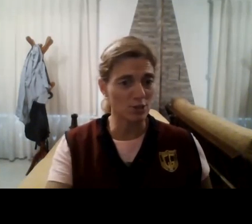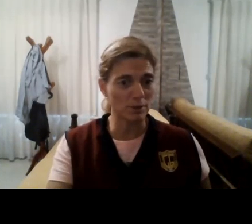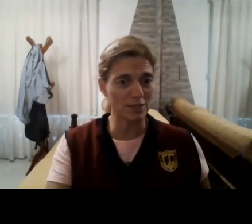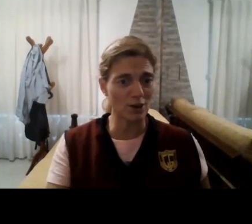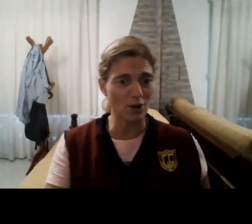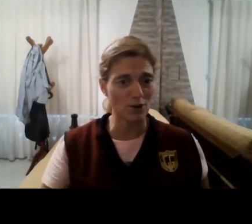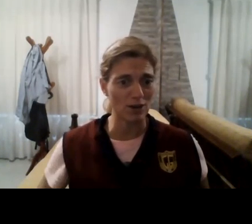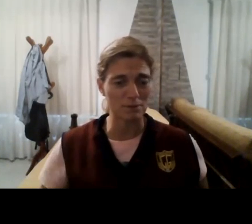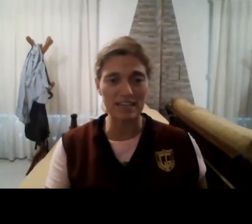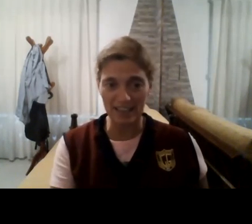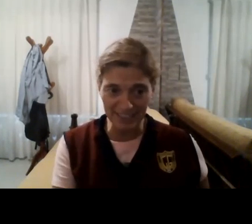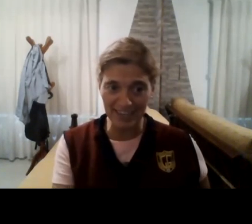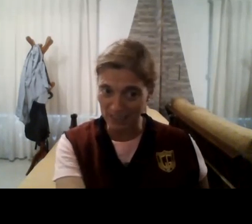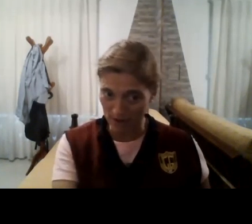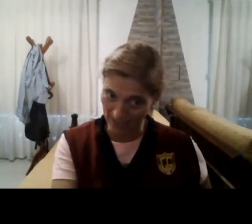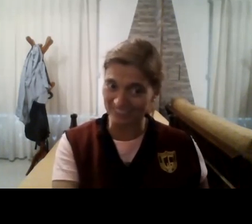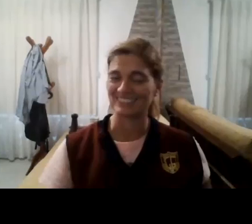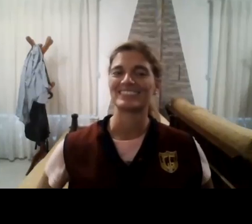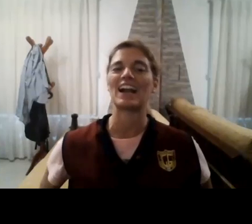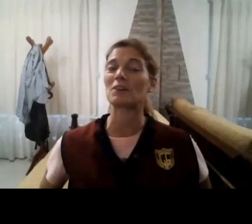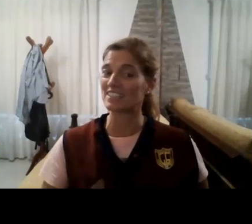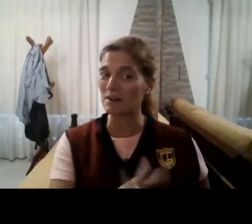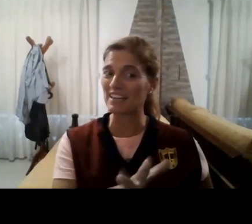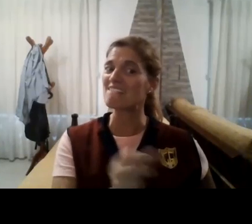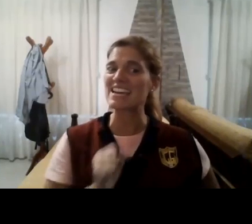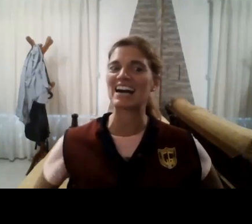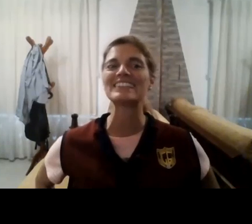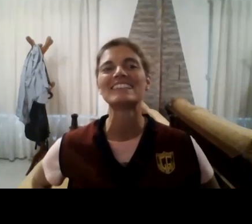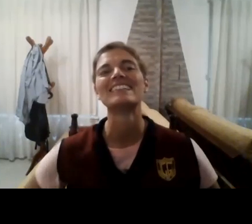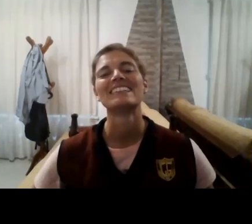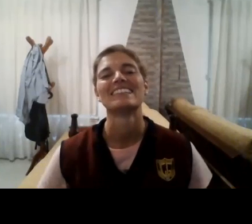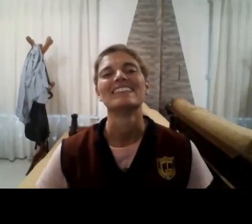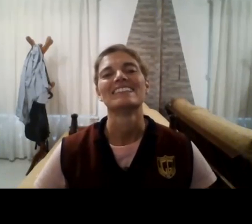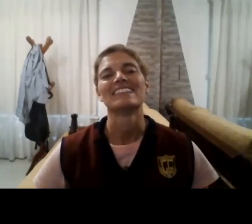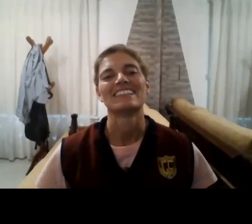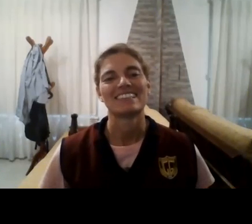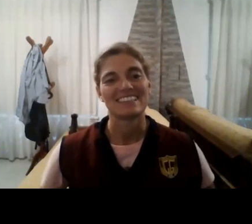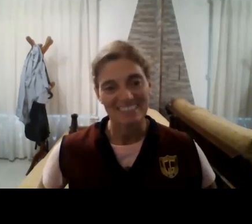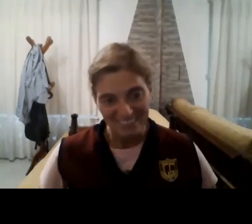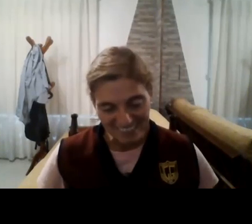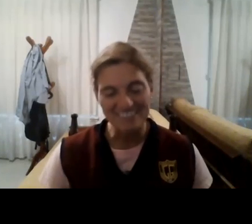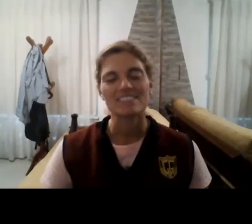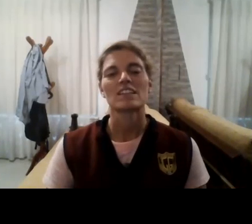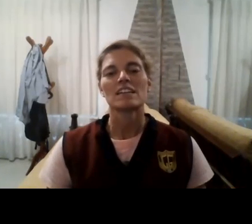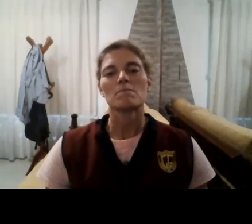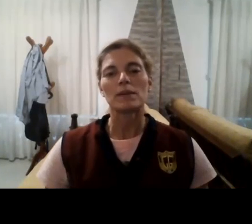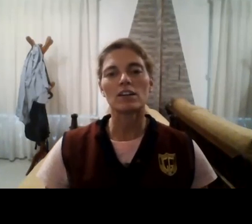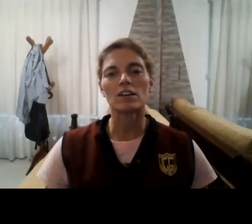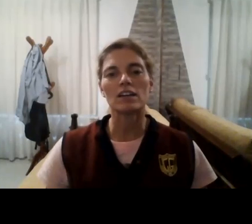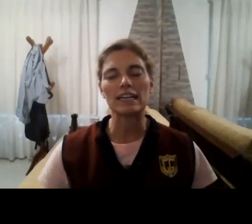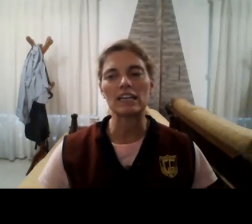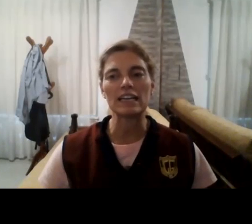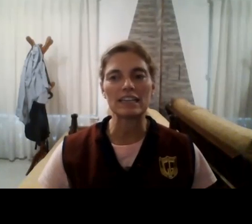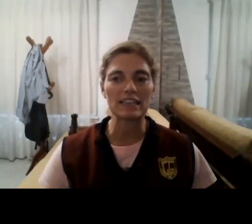si es el sobrino o la hermana de Andrea también, Ah, algo así mira. también había. Bueno, un feliz cumpleaños para todos entonces.